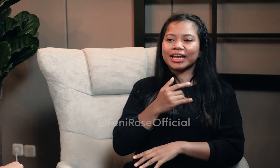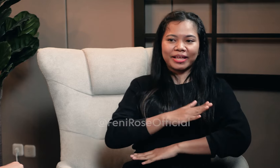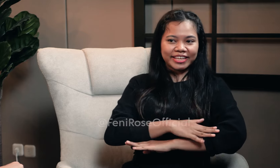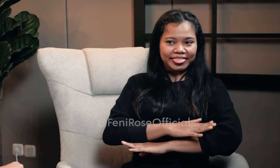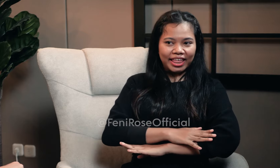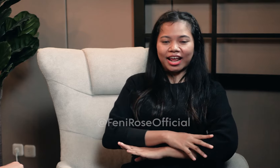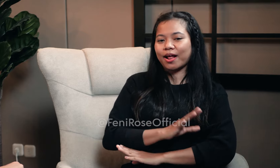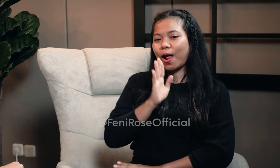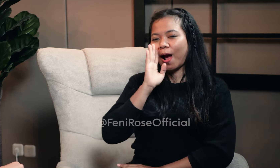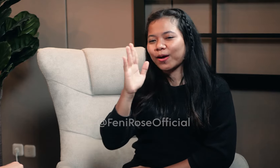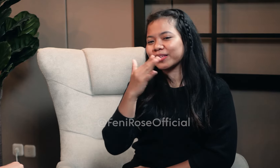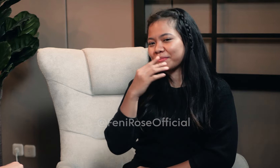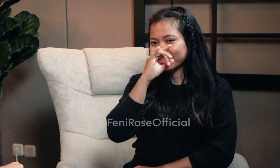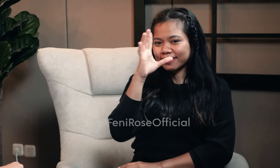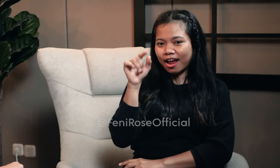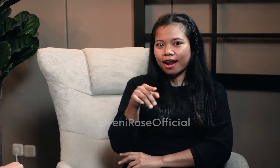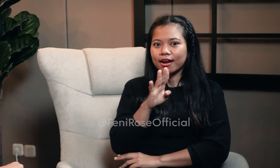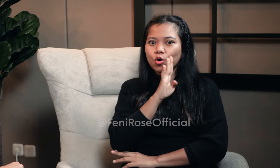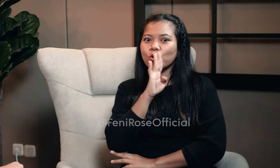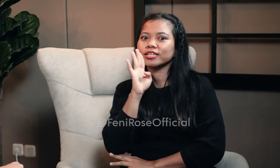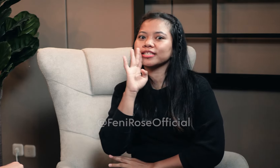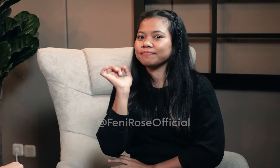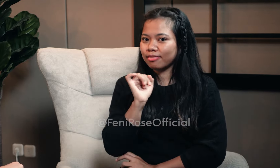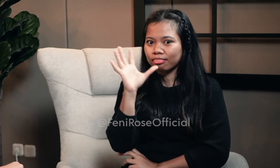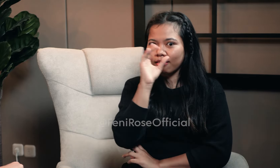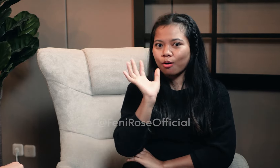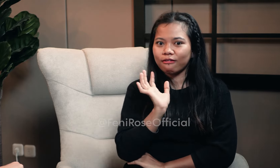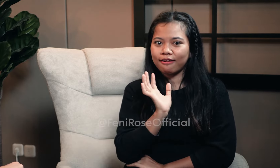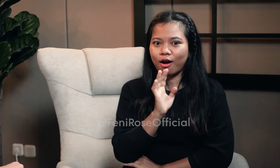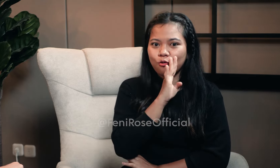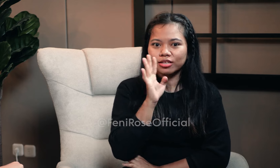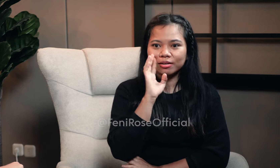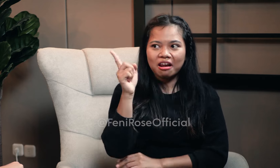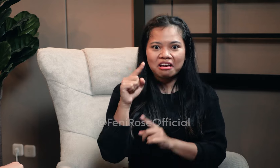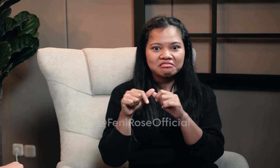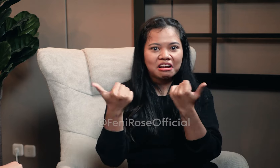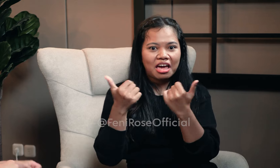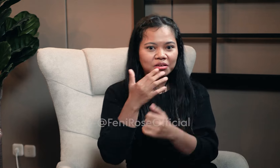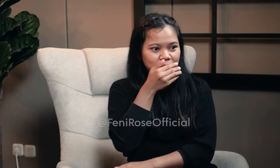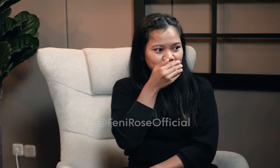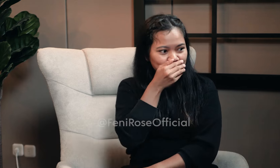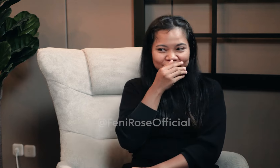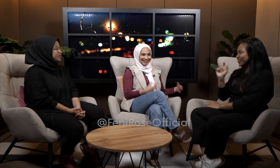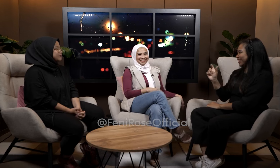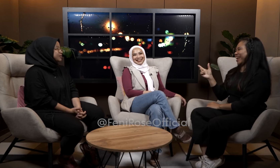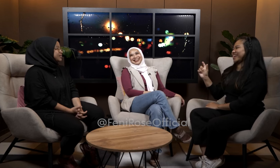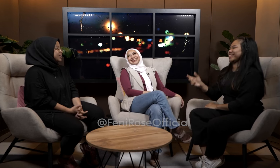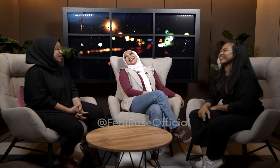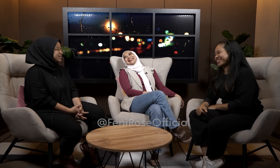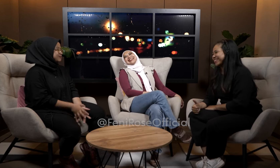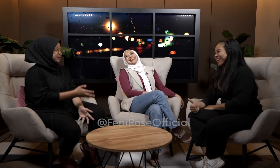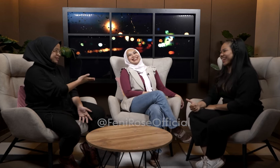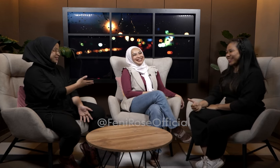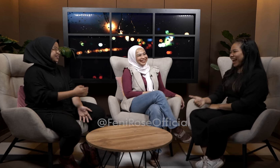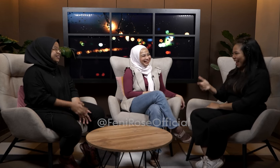berusaha teman-teman tu ditampil saya tuh dulu pengin jadi presenter gosip seperti itu seperti terkenal